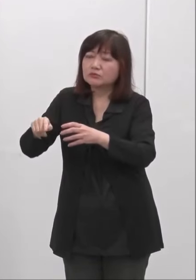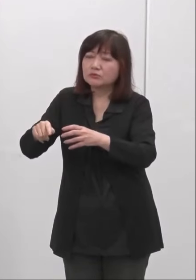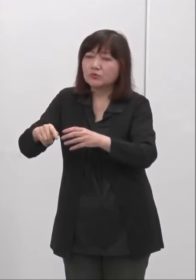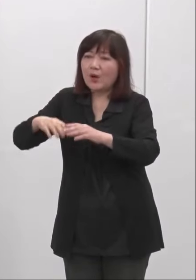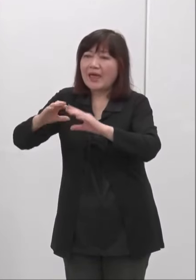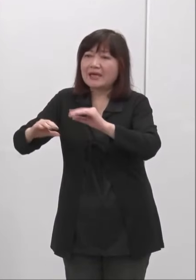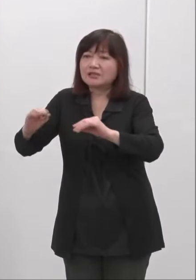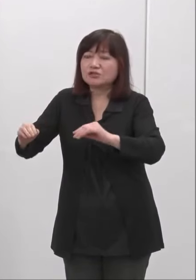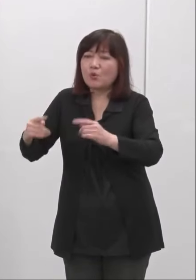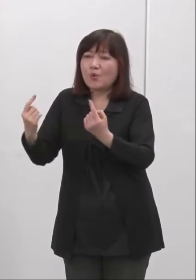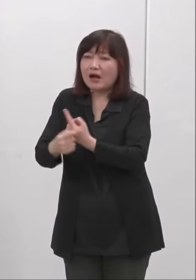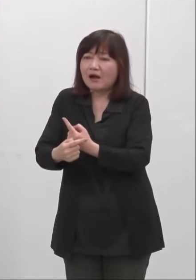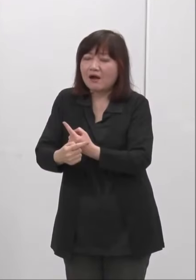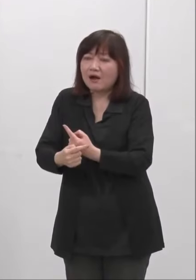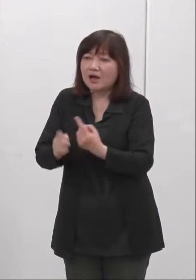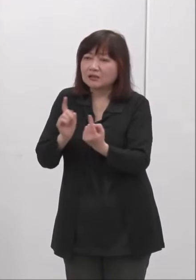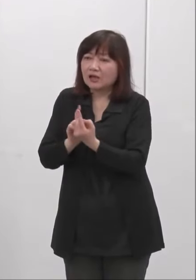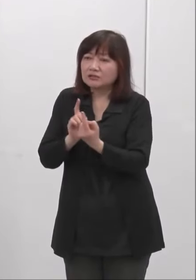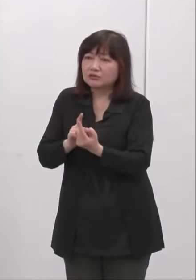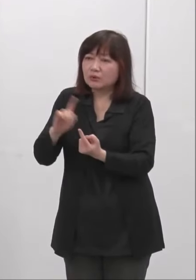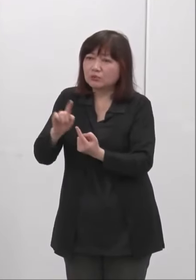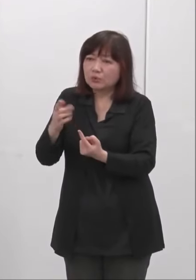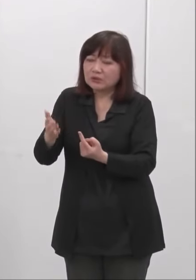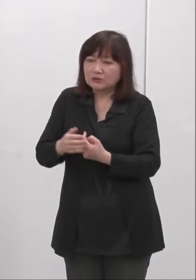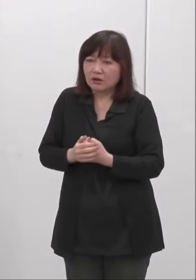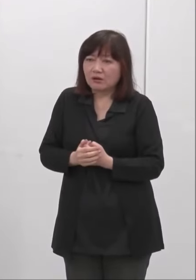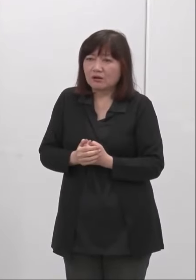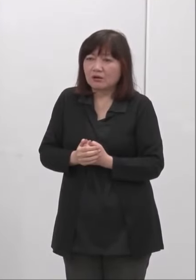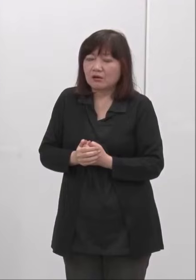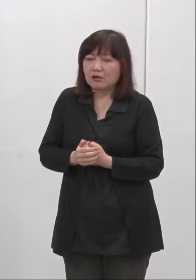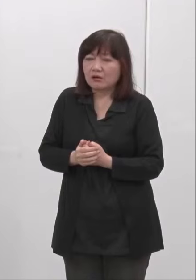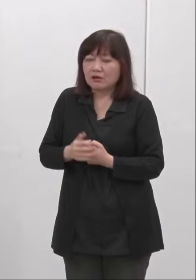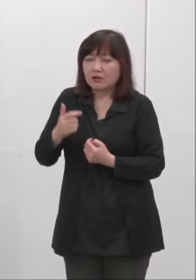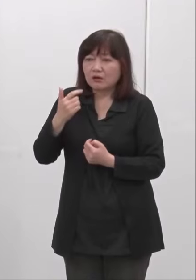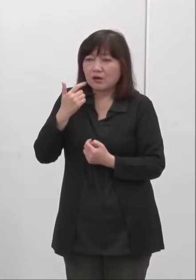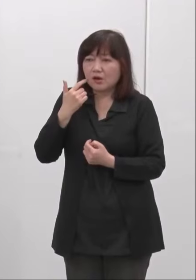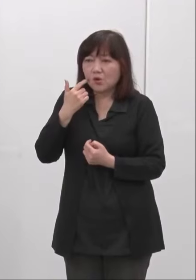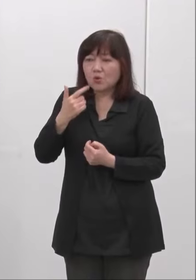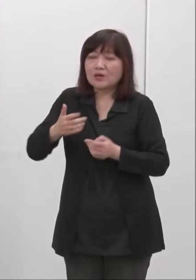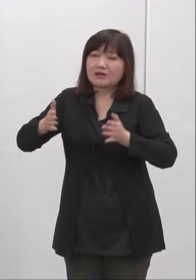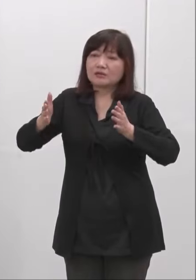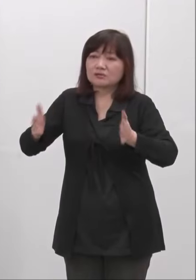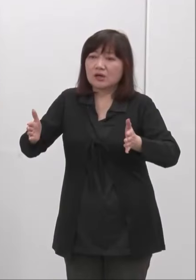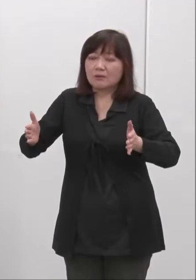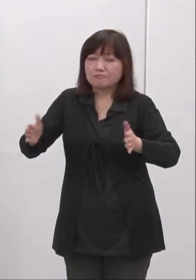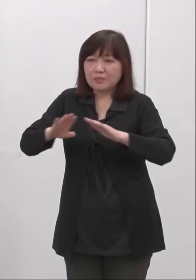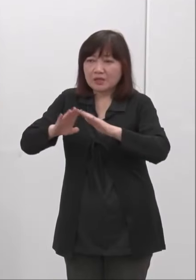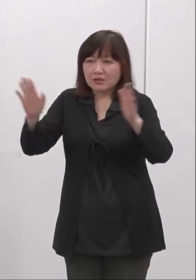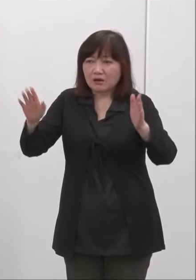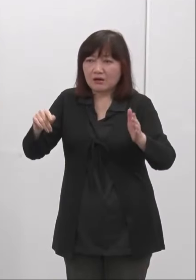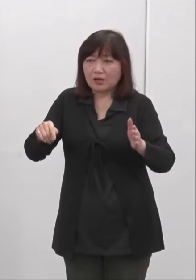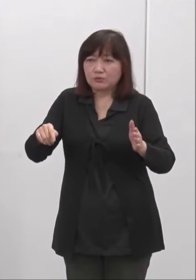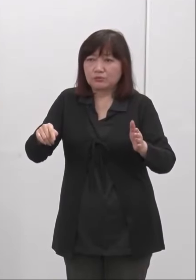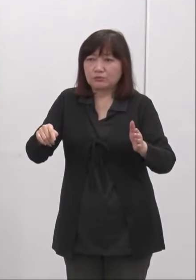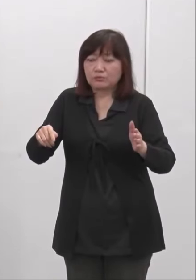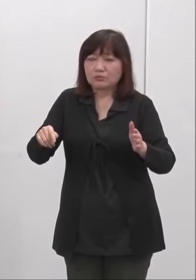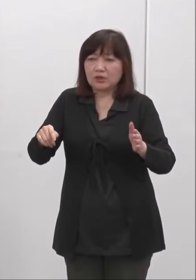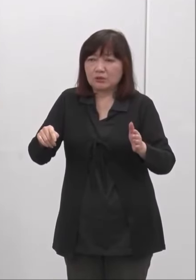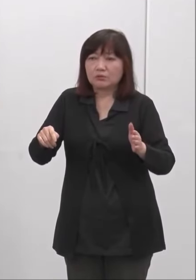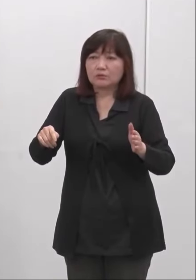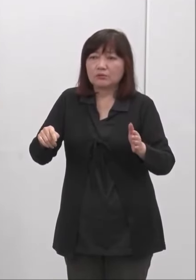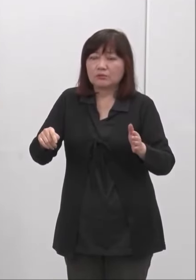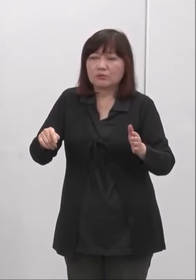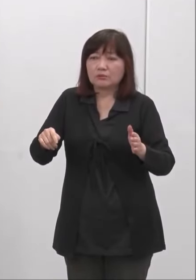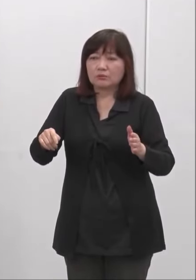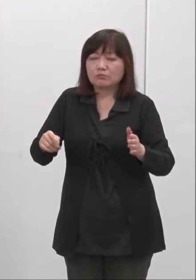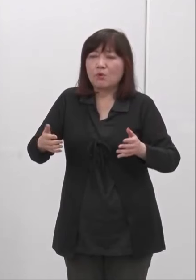っていうのはしてないと思うんですけども、半年間の開催期間ということと、重量の重